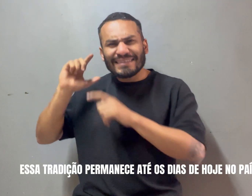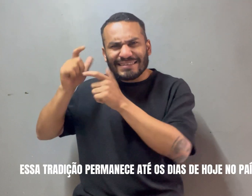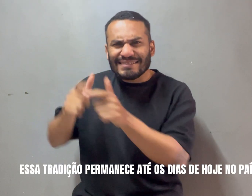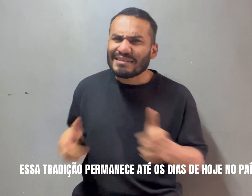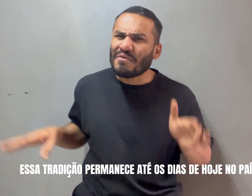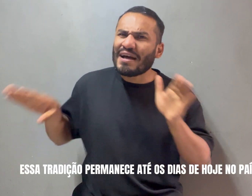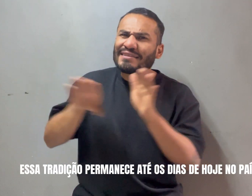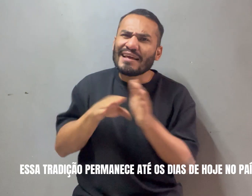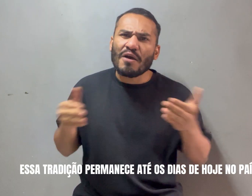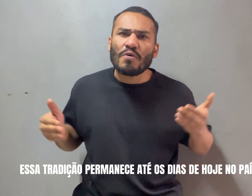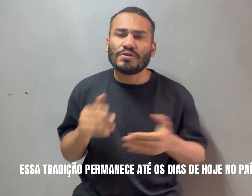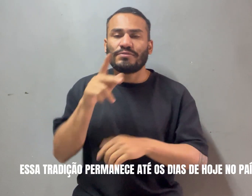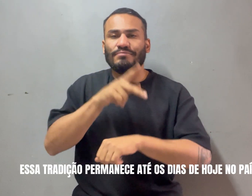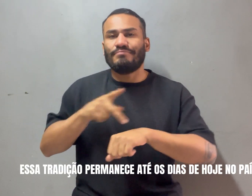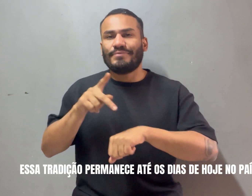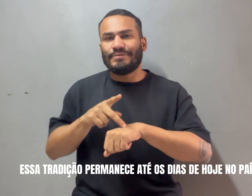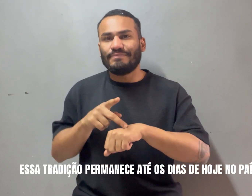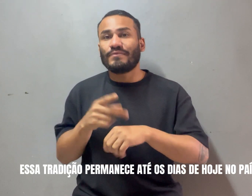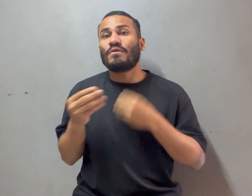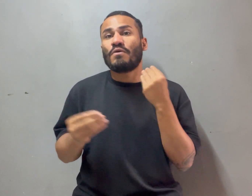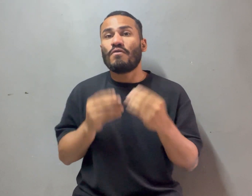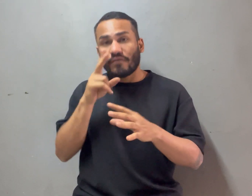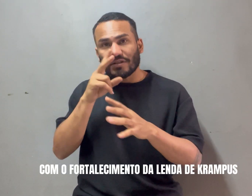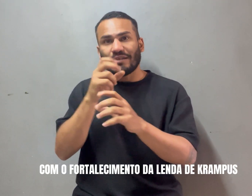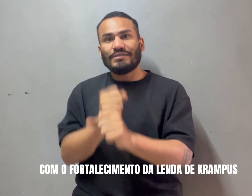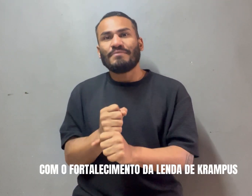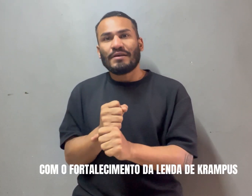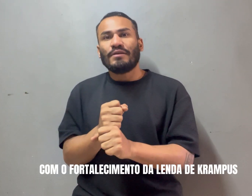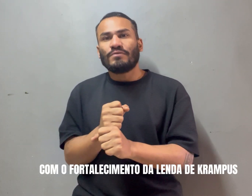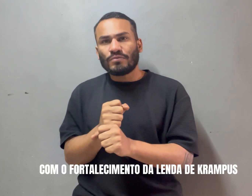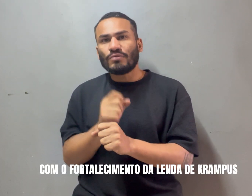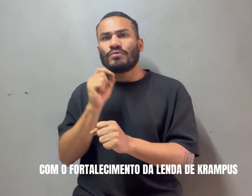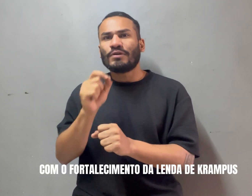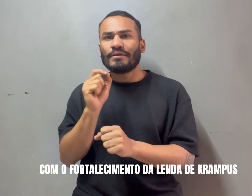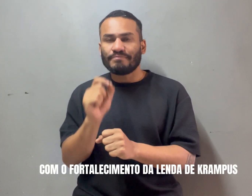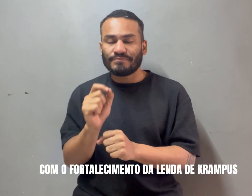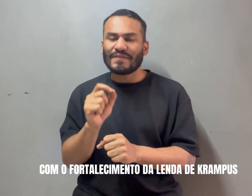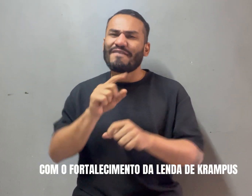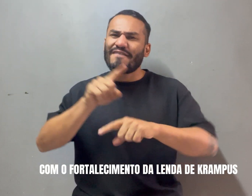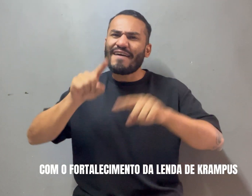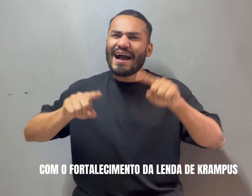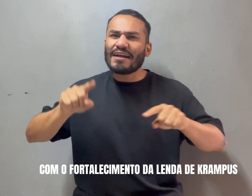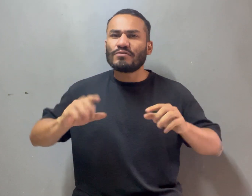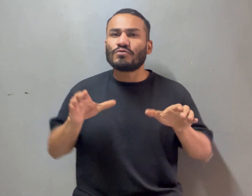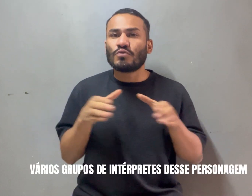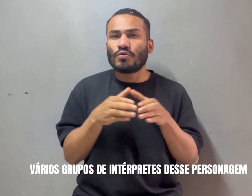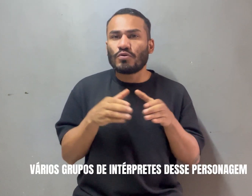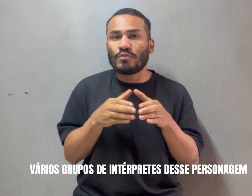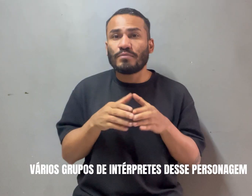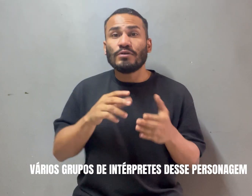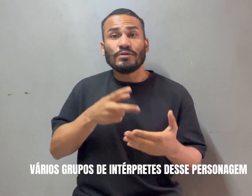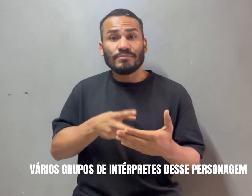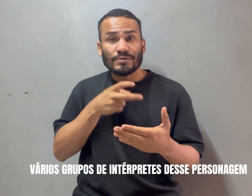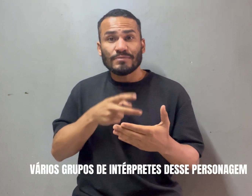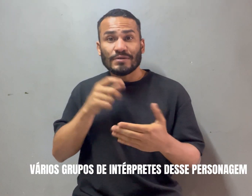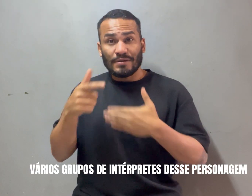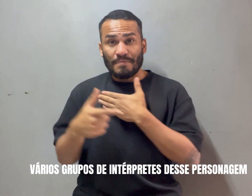tradição permanece até os dias de hoje no país. Com o fortalecimento da lenda de Krampus, vários grupos de intérpretes